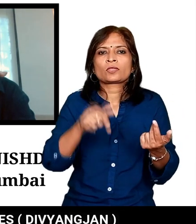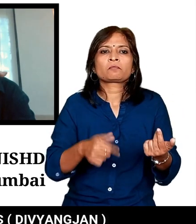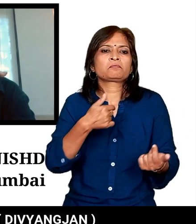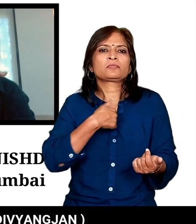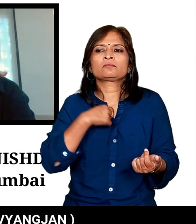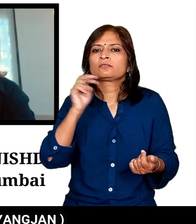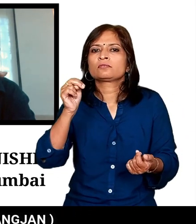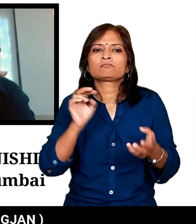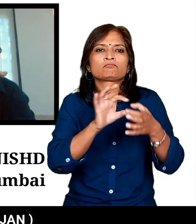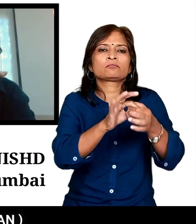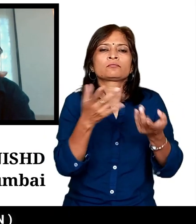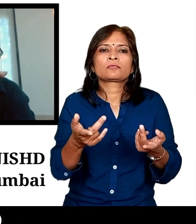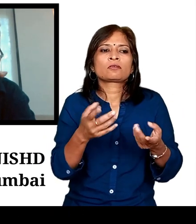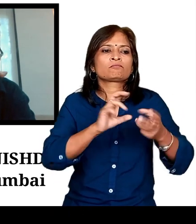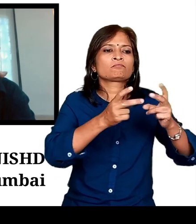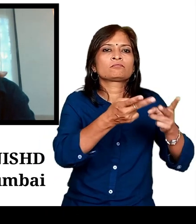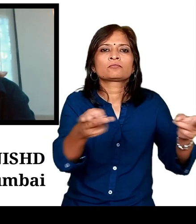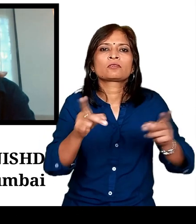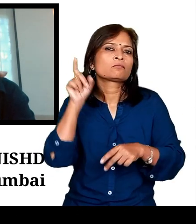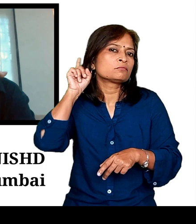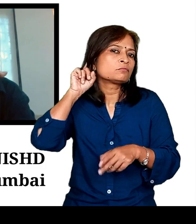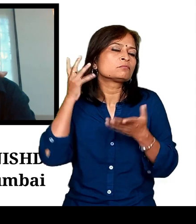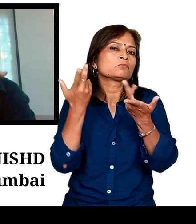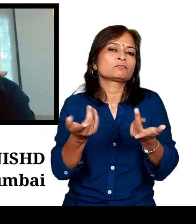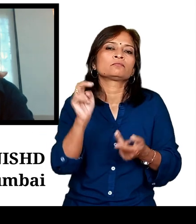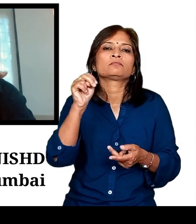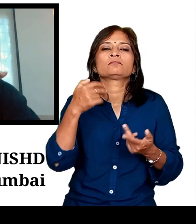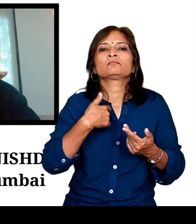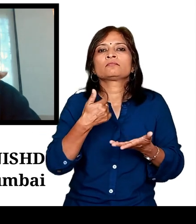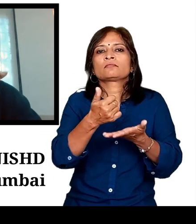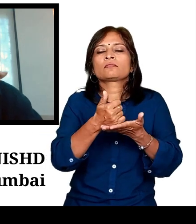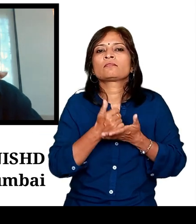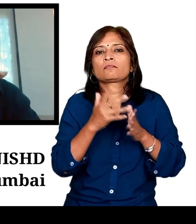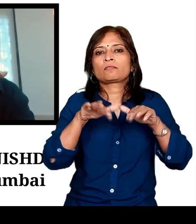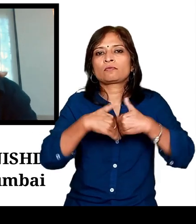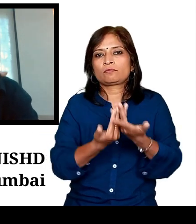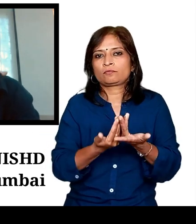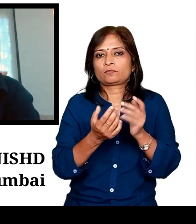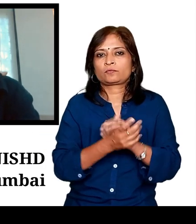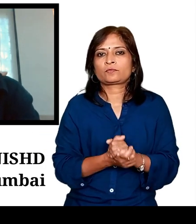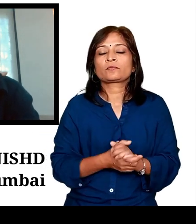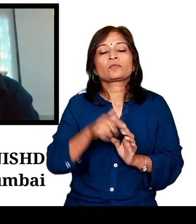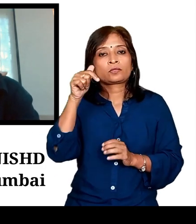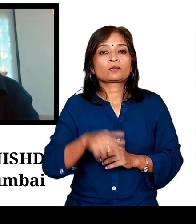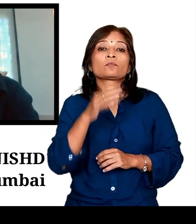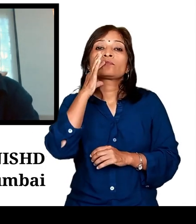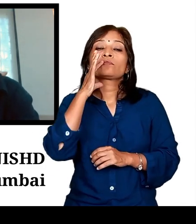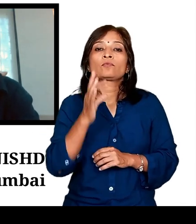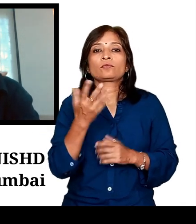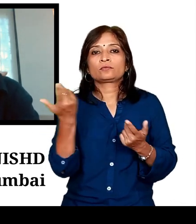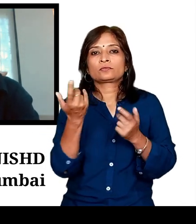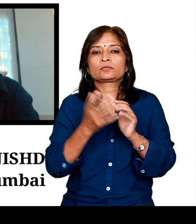उनके लिए आवश्यक होगा, कौन सा हियरिंग एड उन्हें चाहिए होगा. जी जी, इसमें एक ही चीज होती है कि